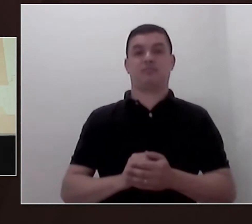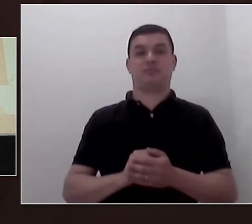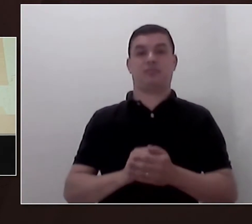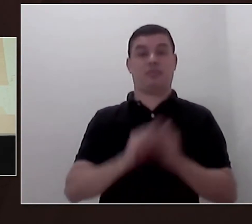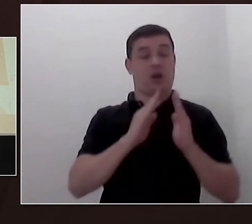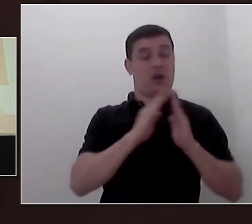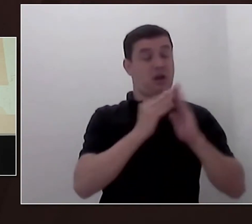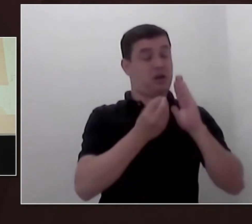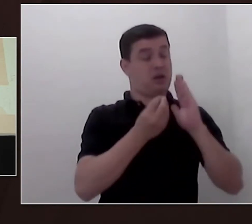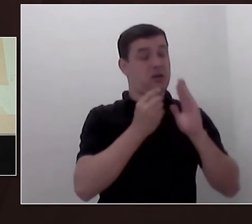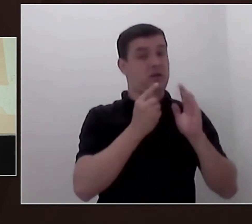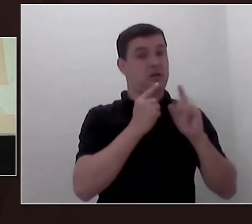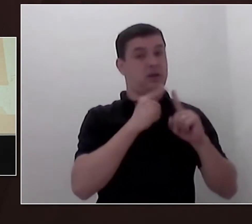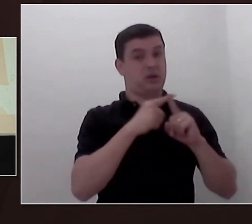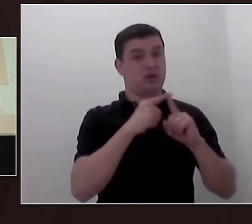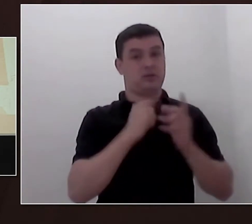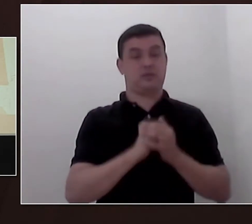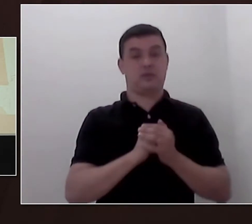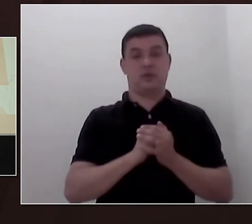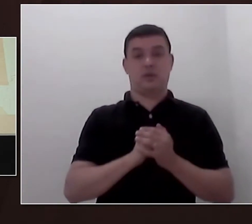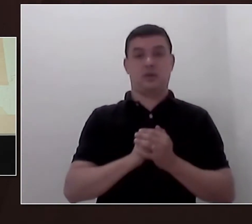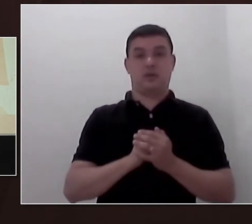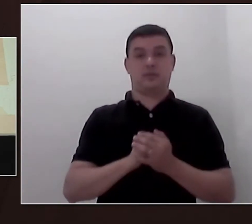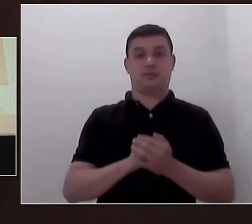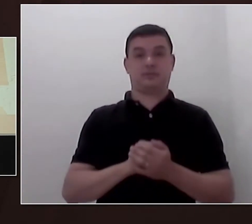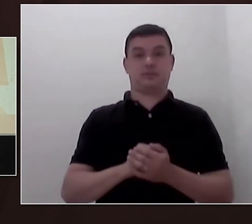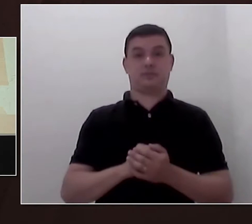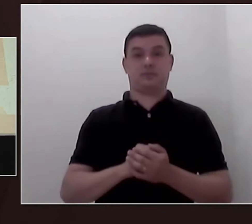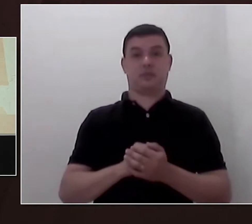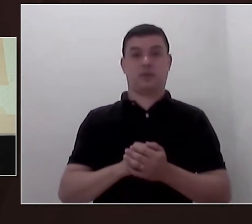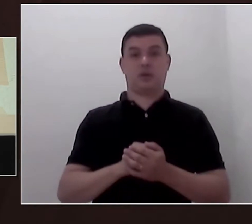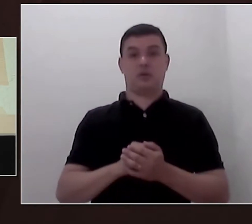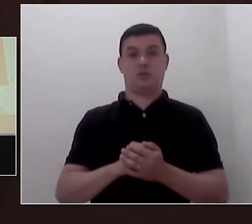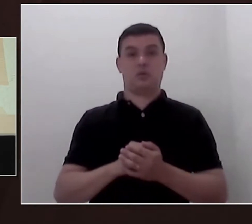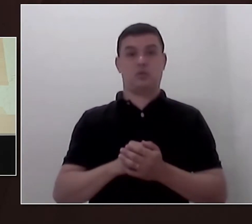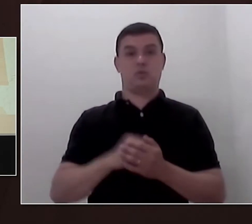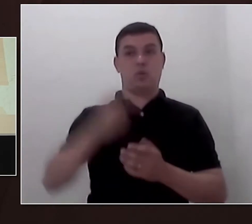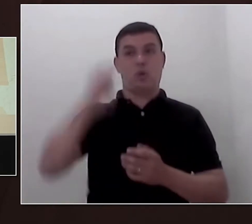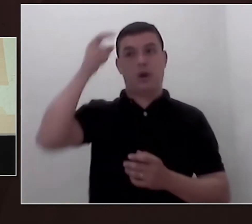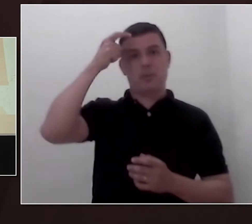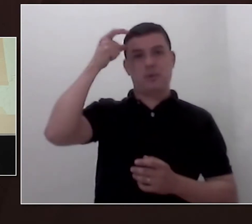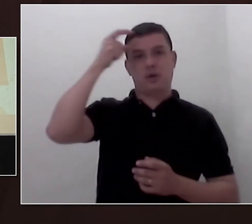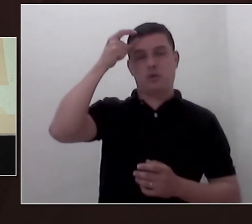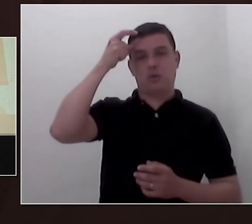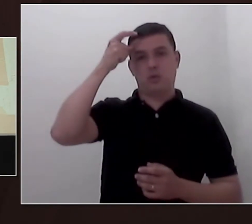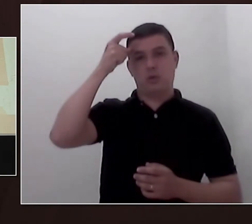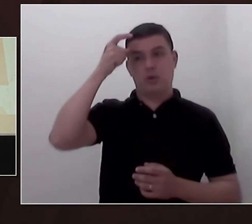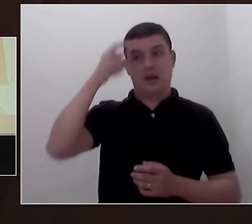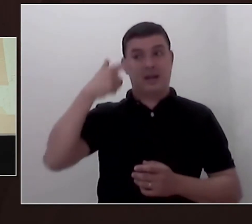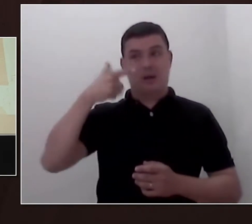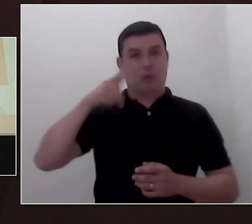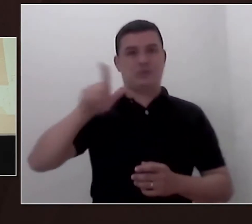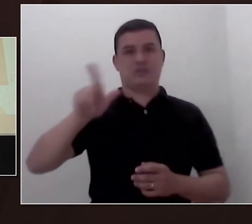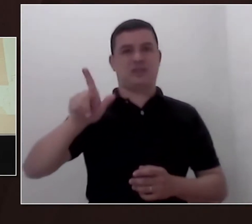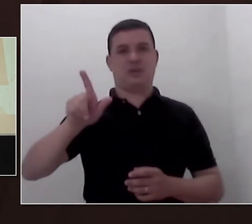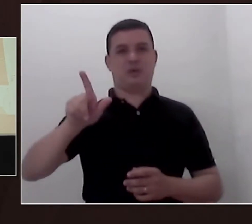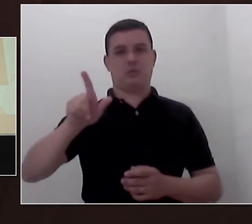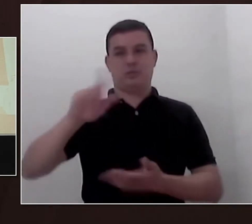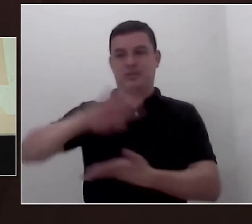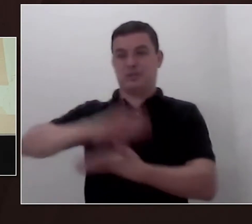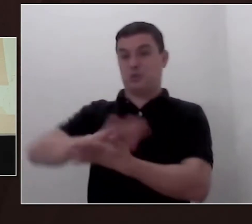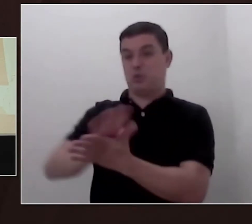pôde fazer por meio dos éditos sanguinários e tiranos cruéis, ele